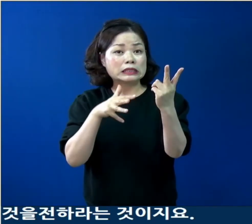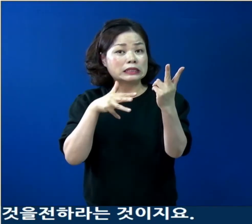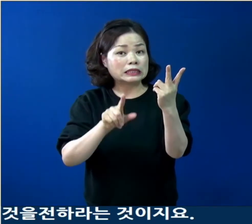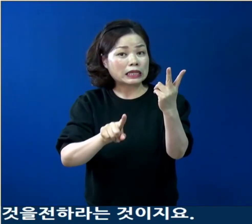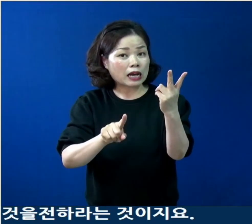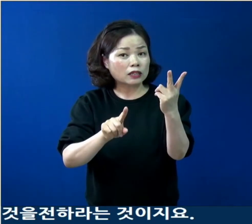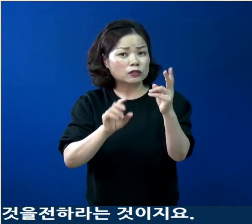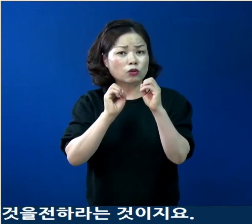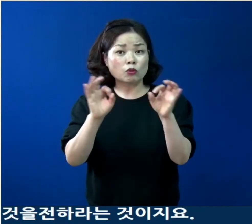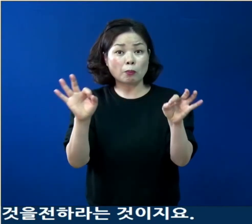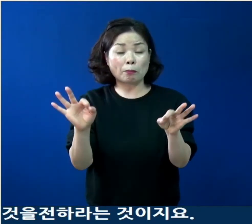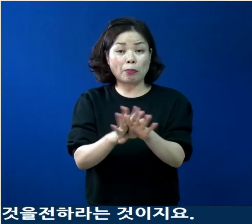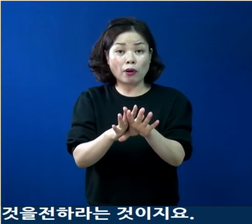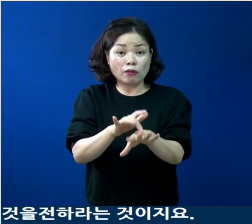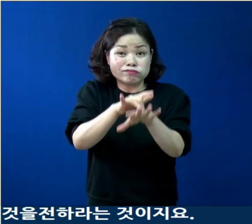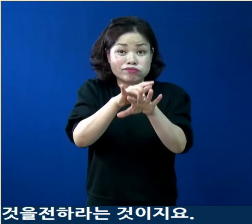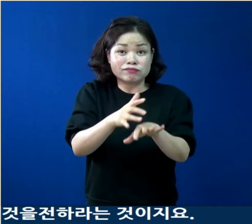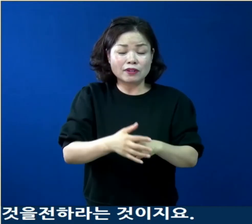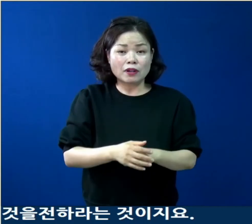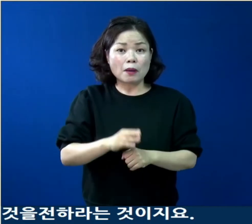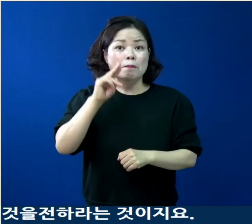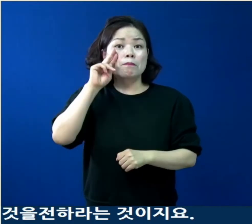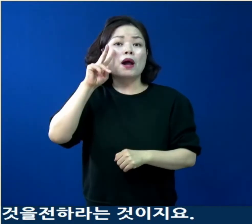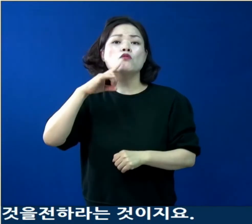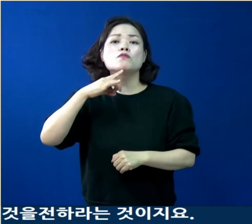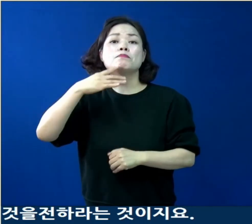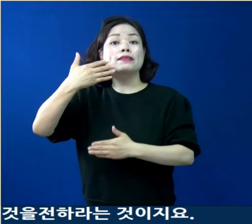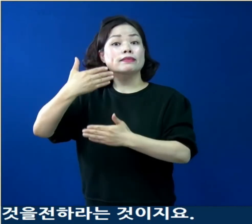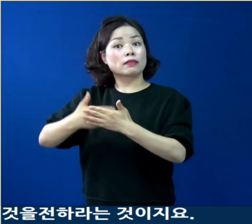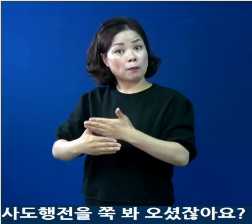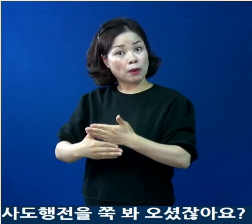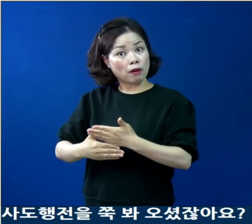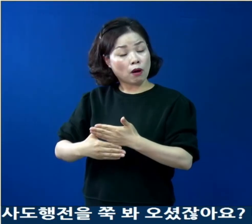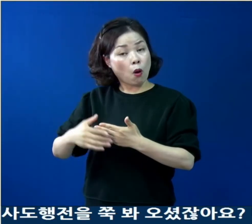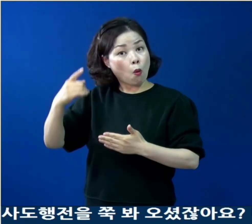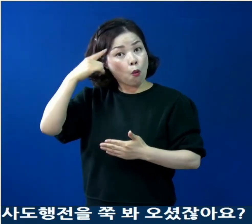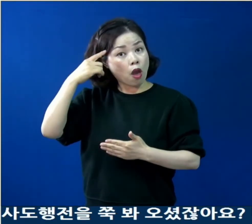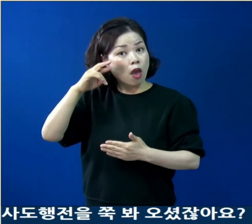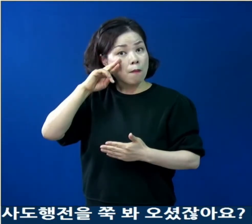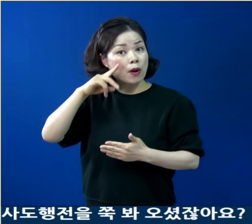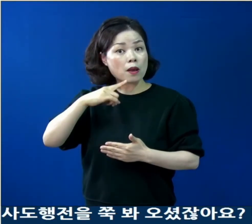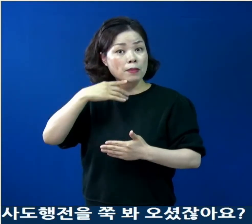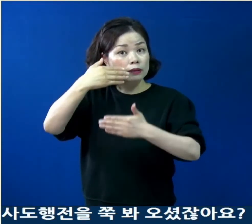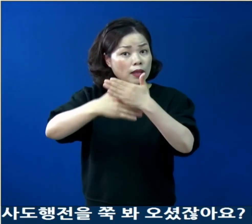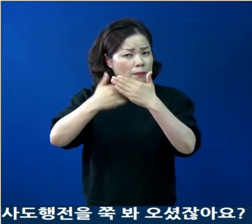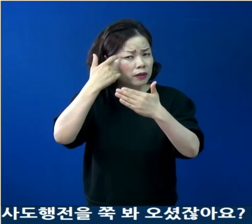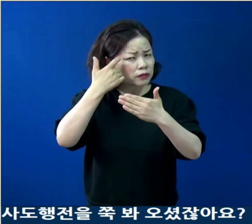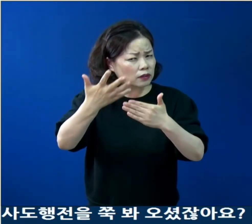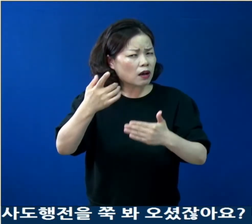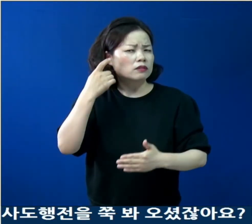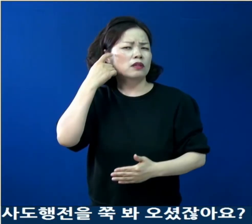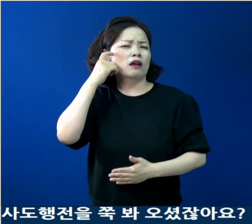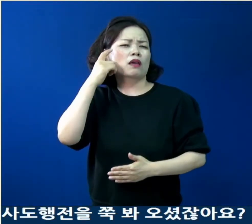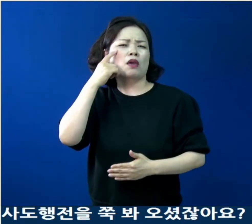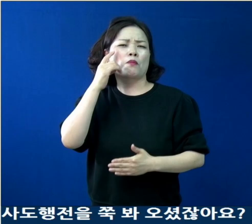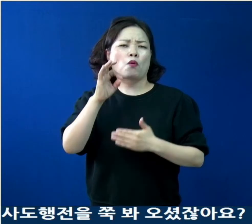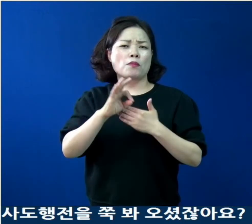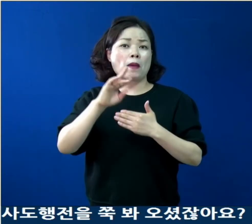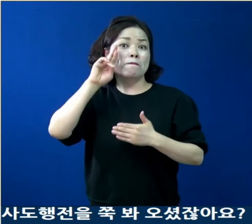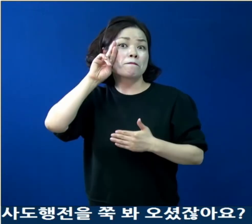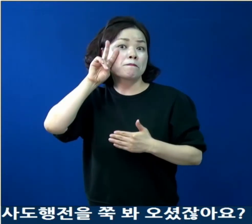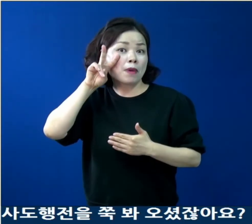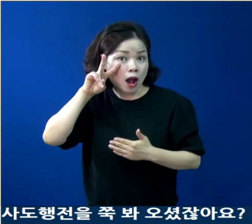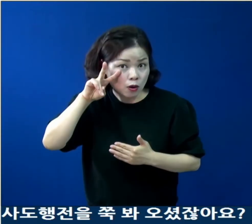하면서 바나바는 없어져 버려요. 바울만 남아요. 왜 바울만 남았을 것인가 생각해 보면